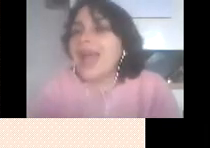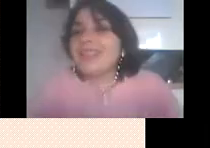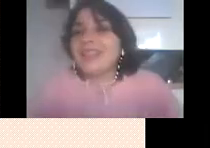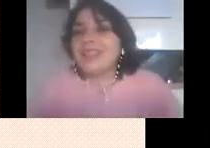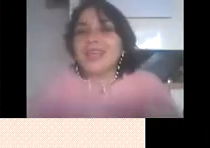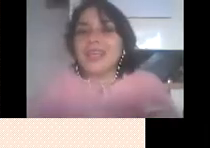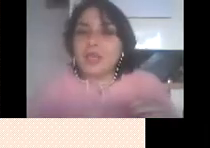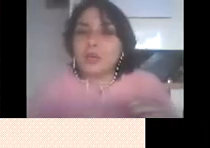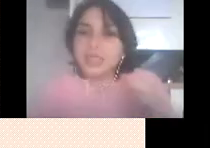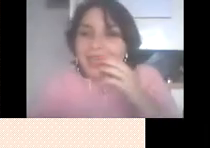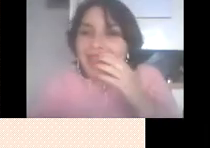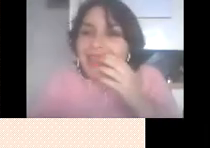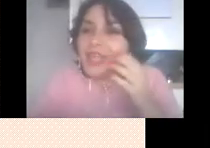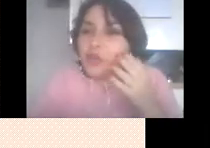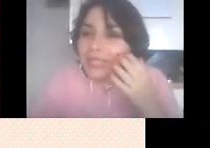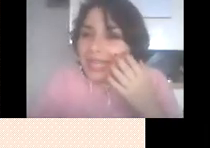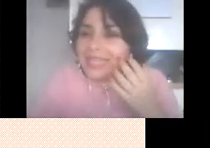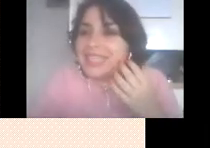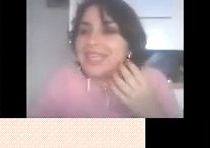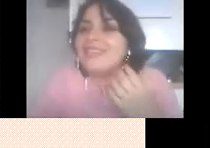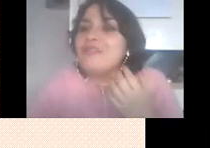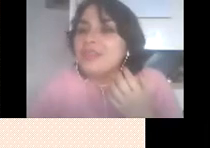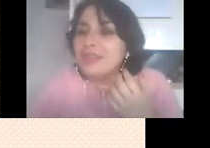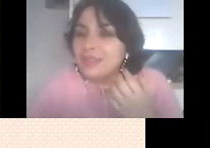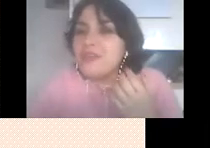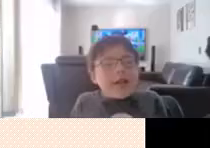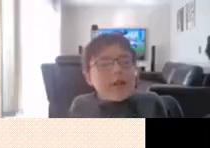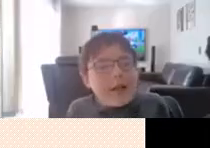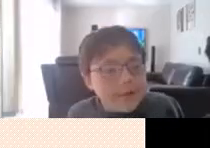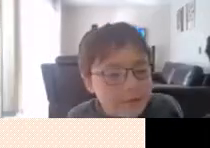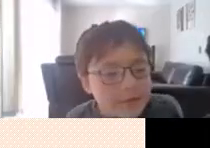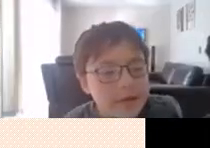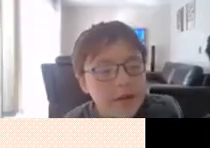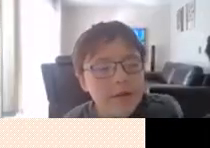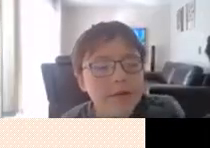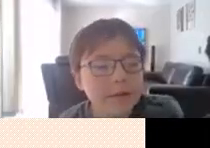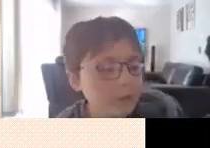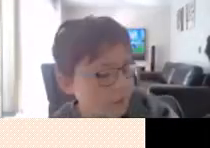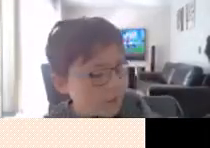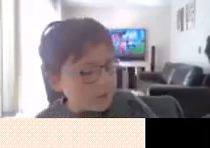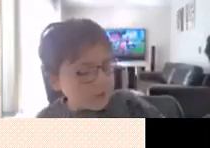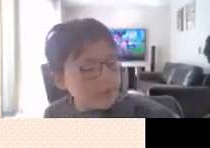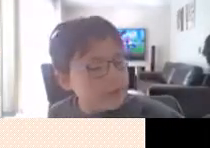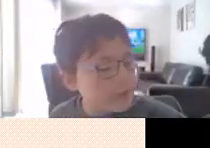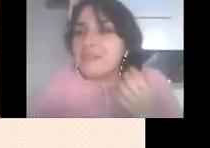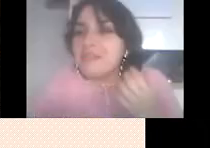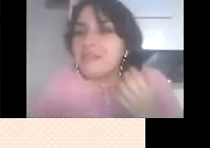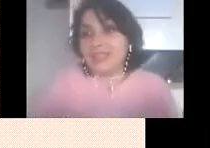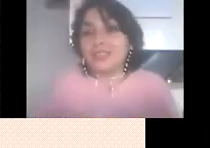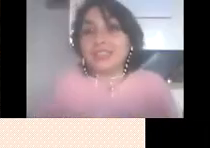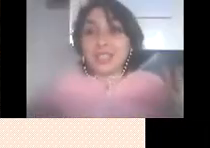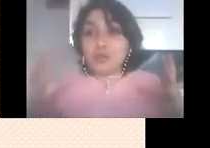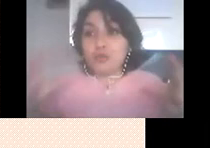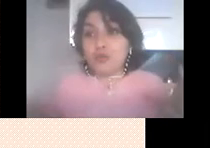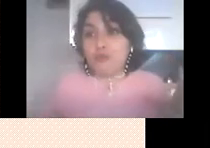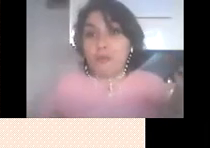Ya, ahí te entendí, ahí te escuché. Tiene un chicle, ¿cierto? Muy bien, ya, ahí sí, ya, perdón, ya, ahí sí. Tiene un chicle en la boca,